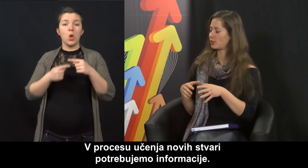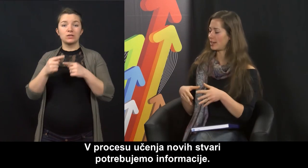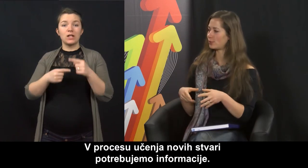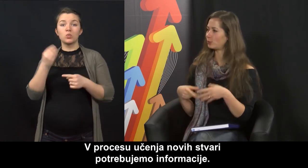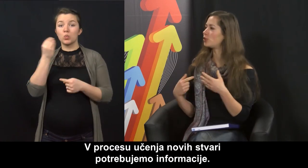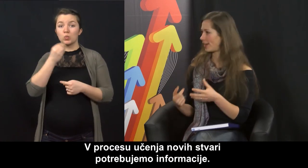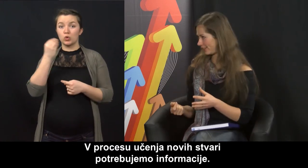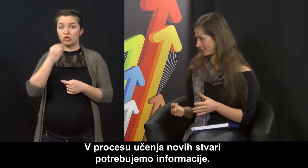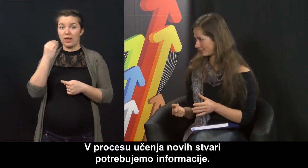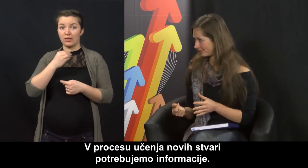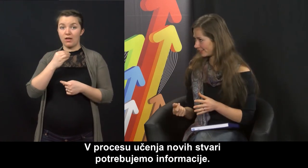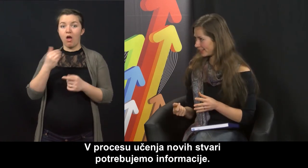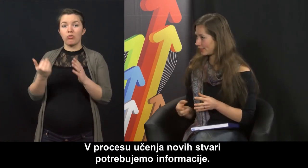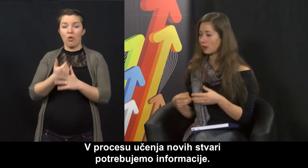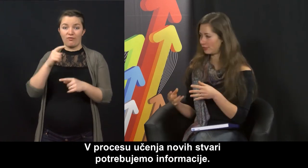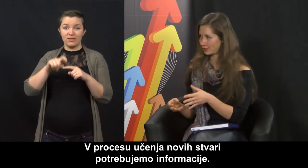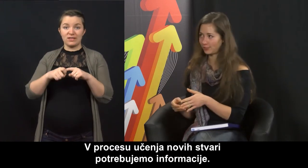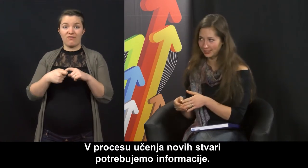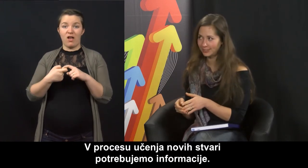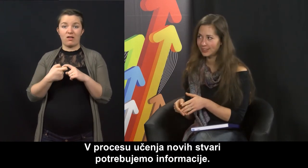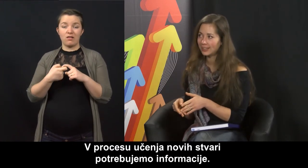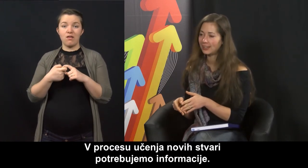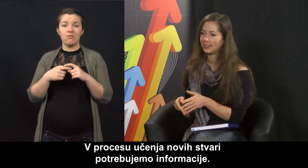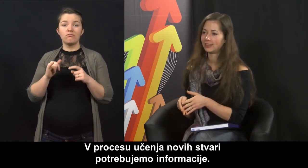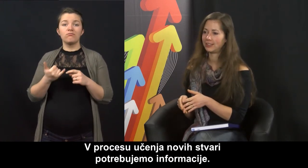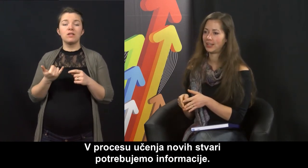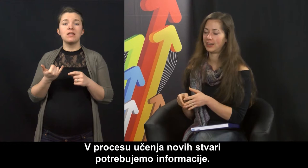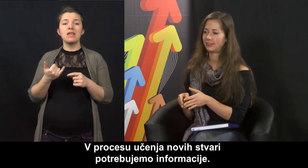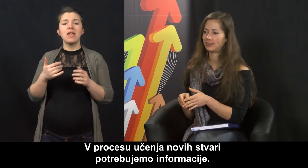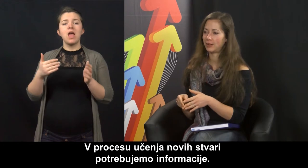v procesu učenja novih stvari